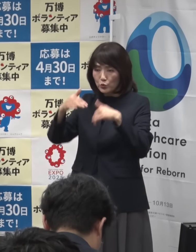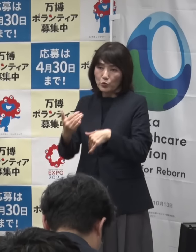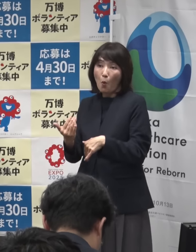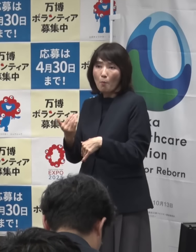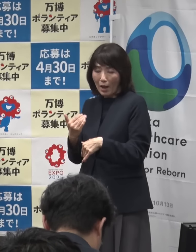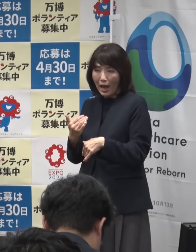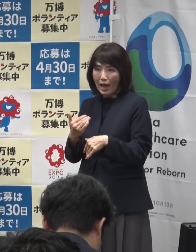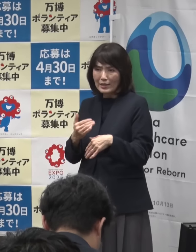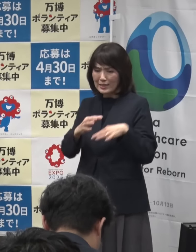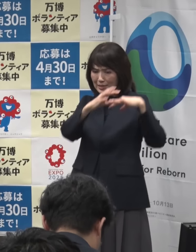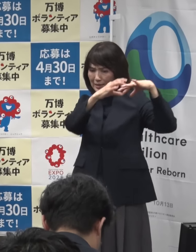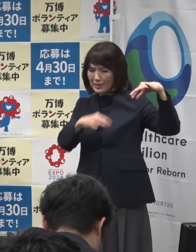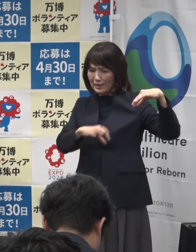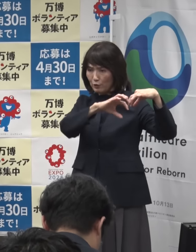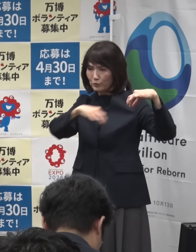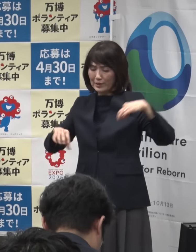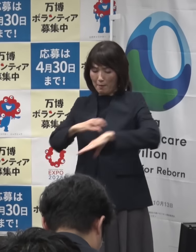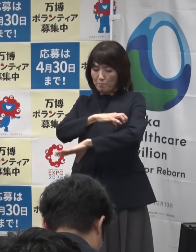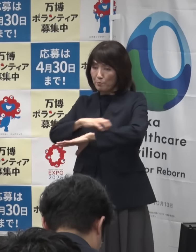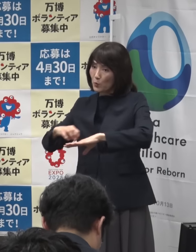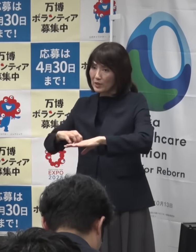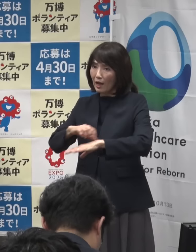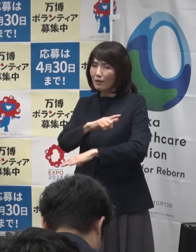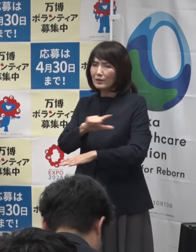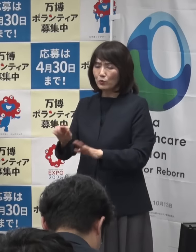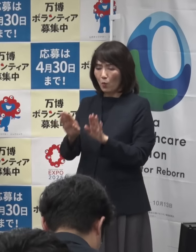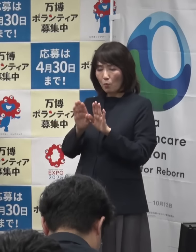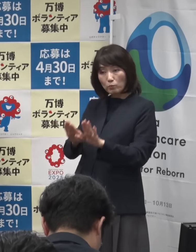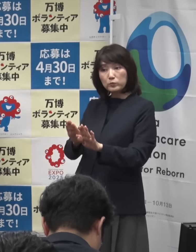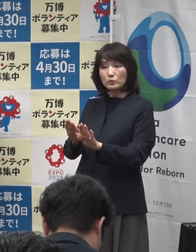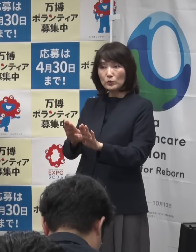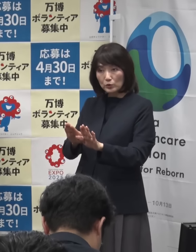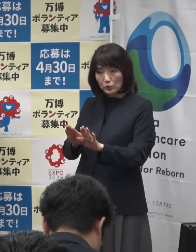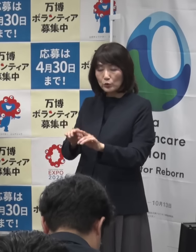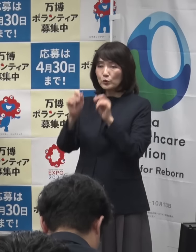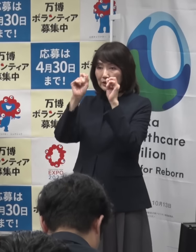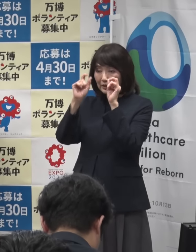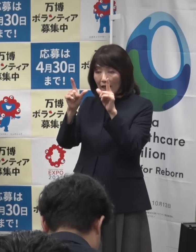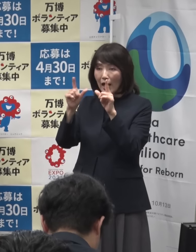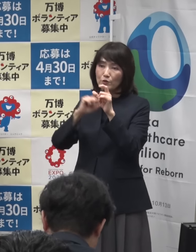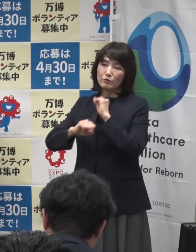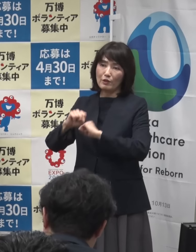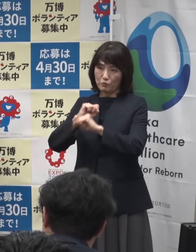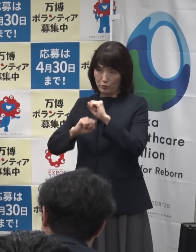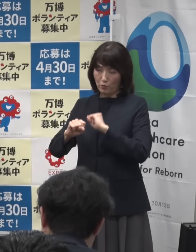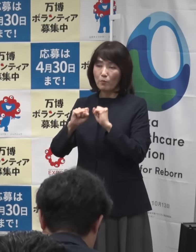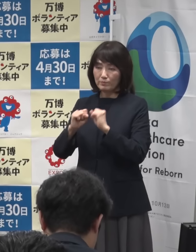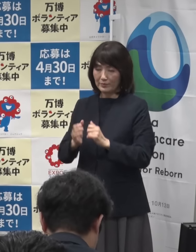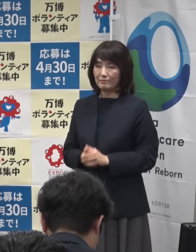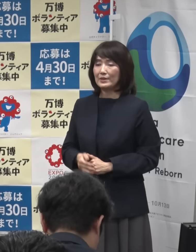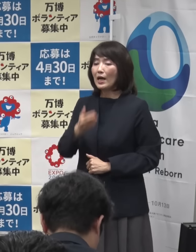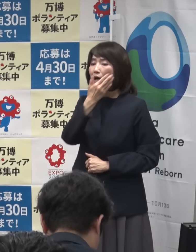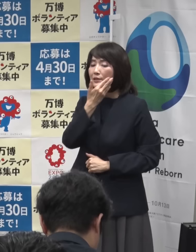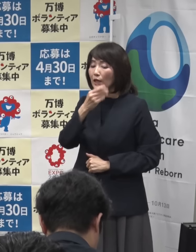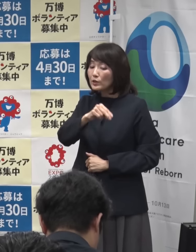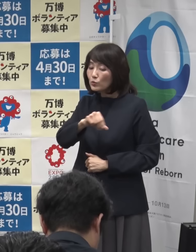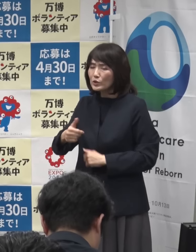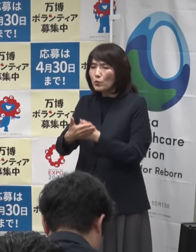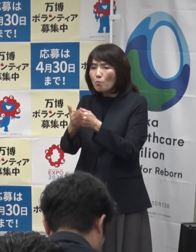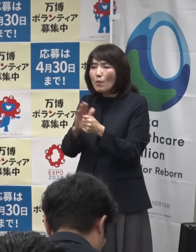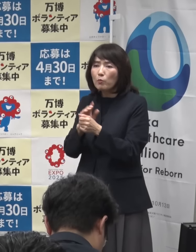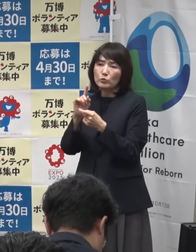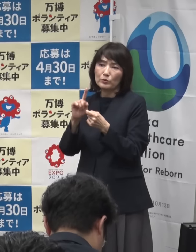砂の流出による宅地の災害発生を未然に防止する啓発活動に取り組みます。大切な土地を守るためにということ